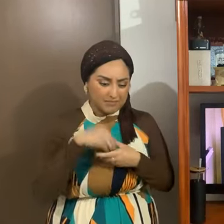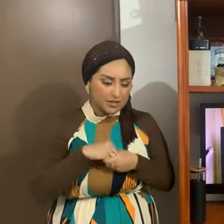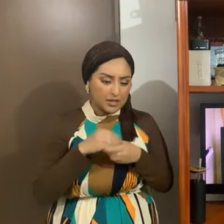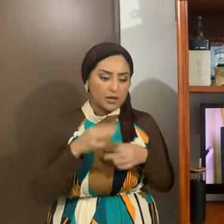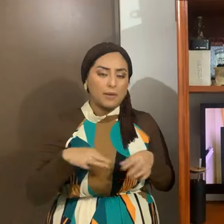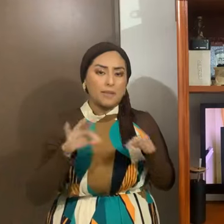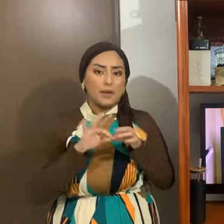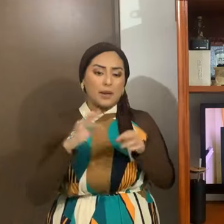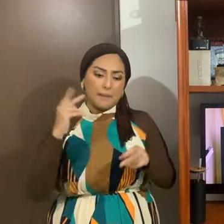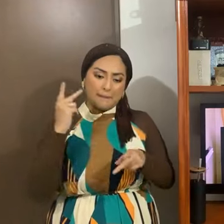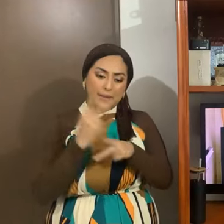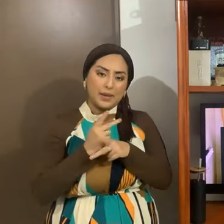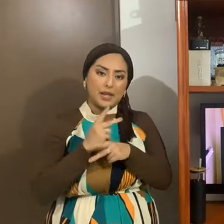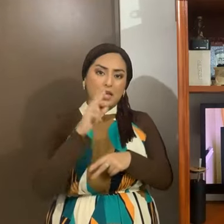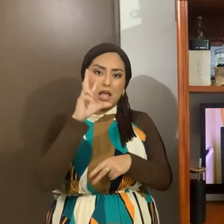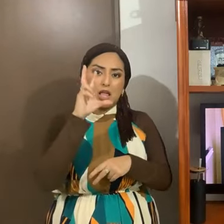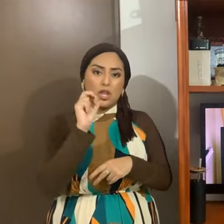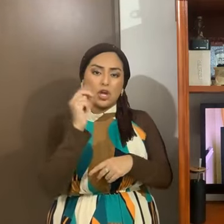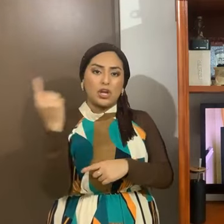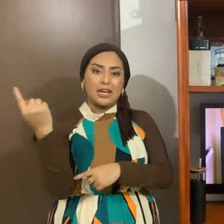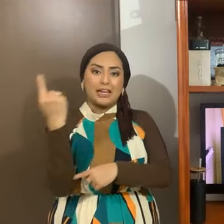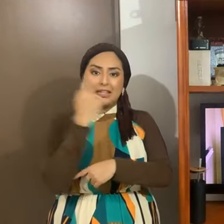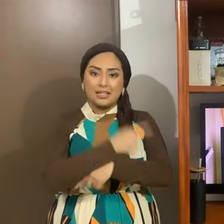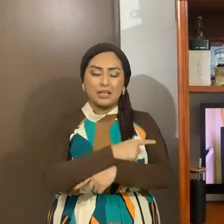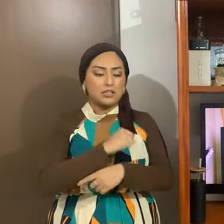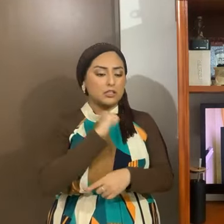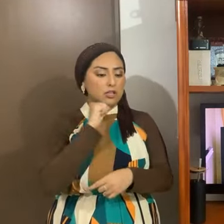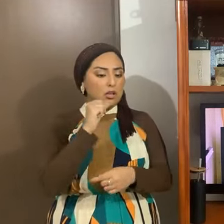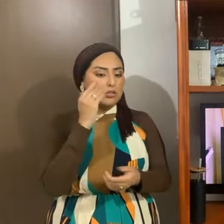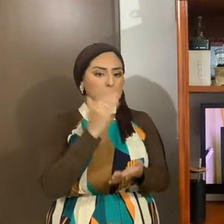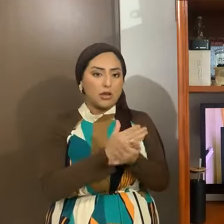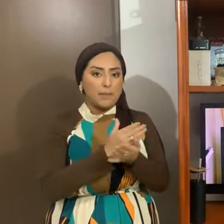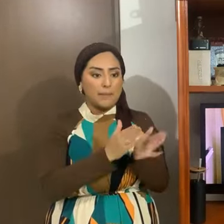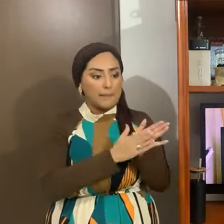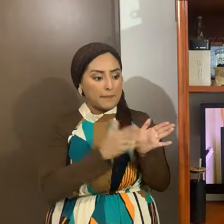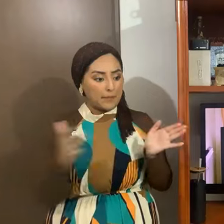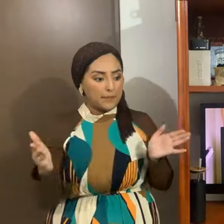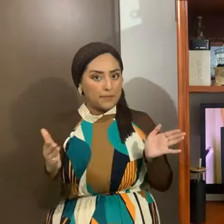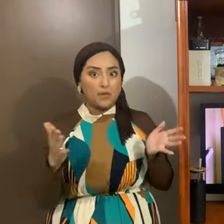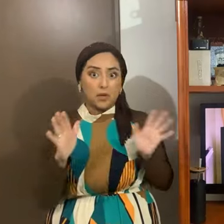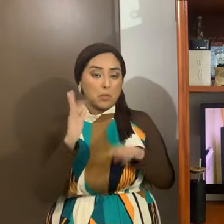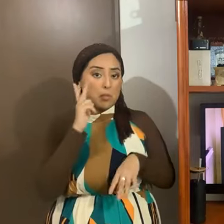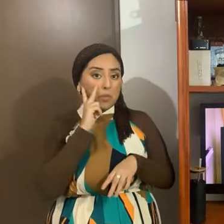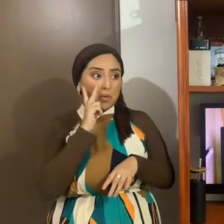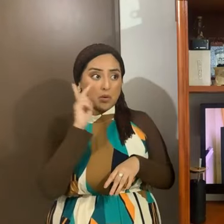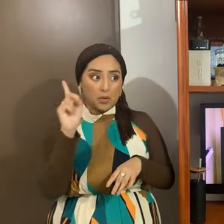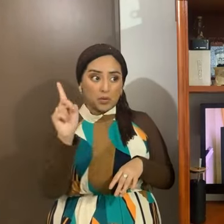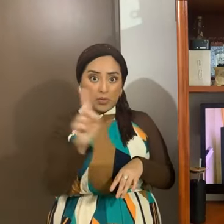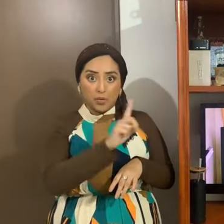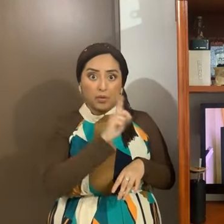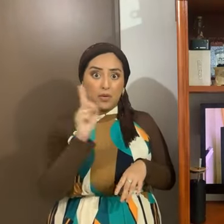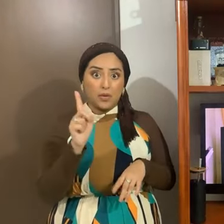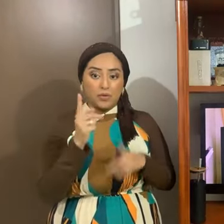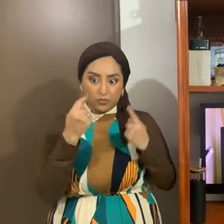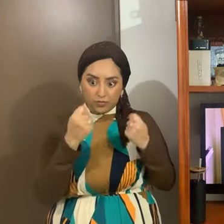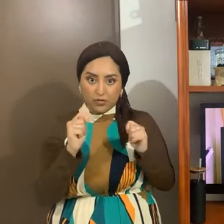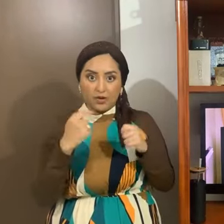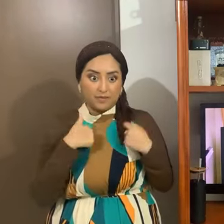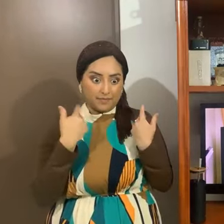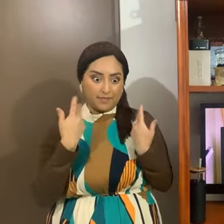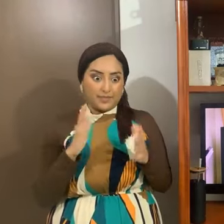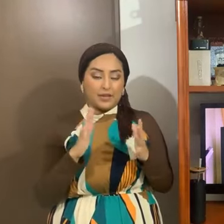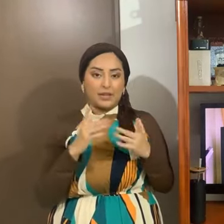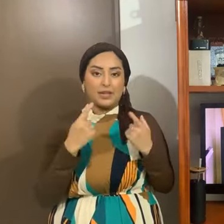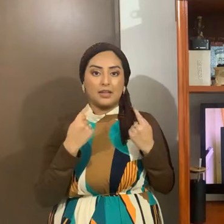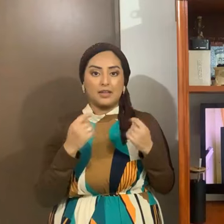que cumplirlo 30 días sin parar, 30 días ininterrumpidos. Bueno, vamos a ver, cada uno de ustedes, sí, aleluya, yo ya lo